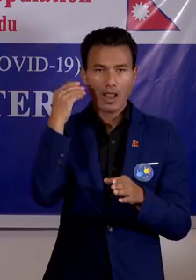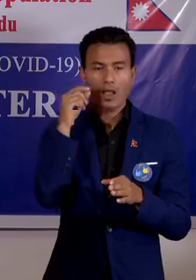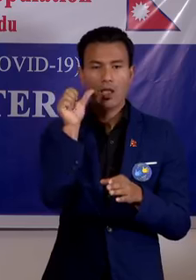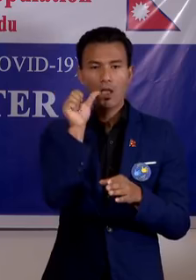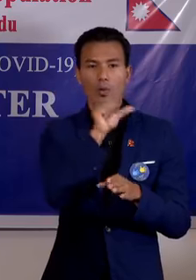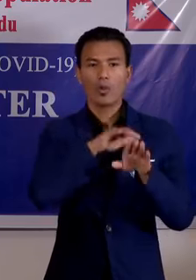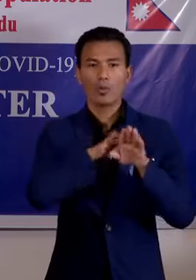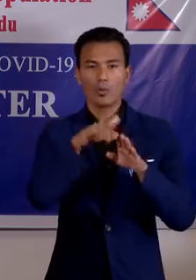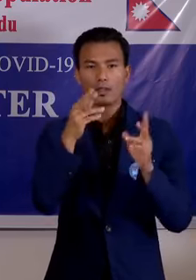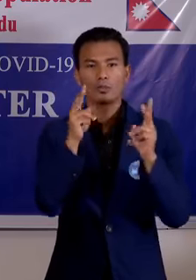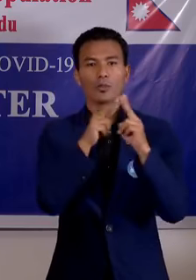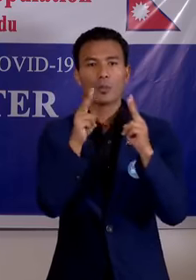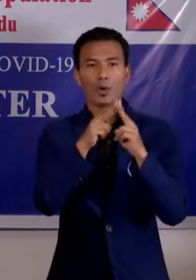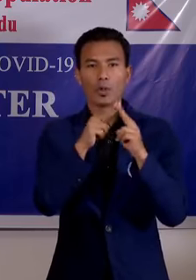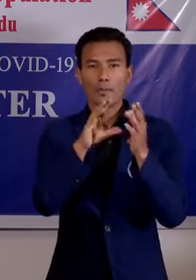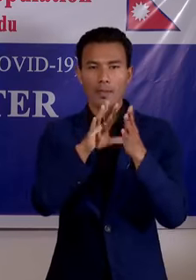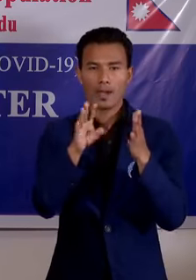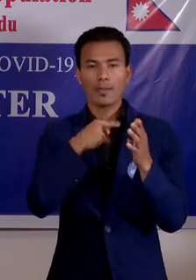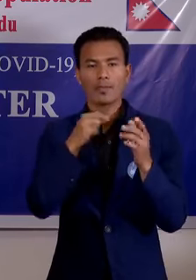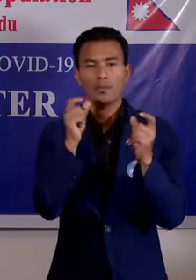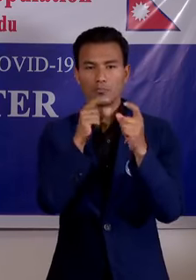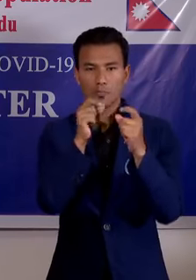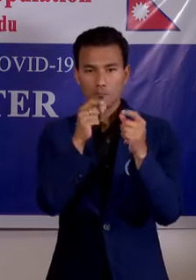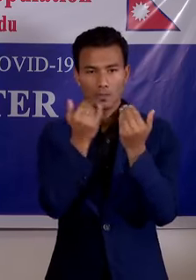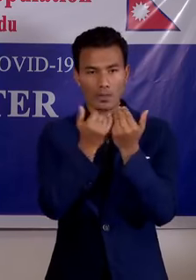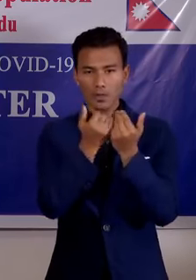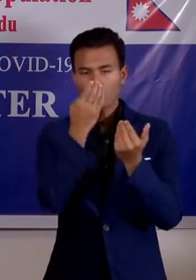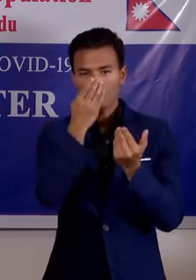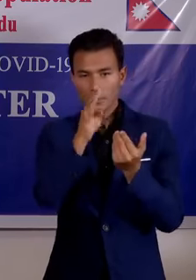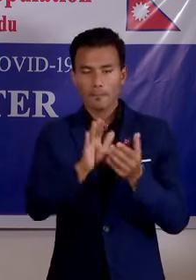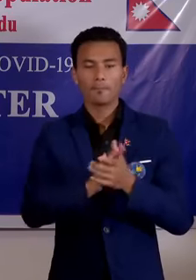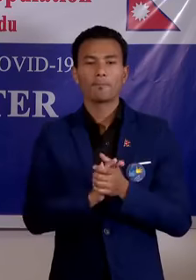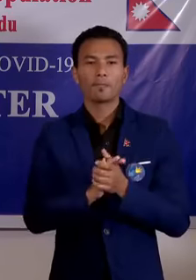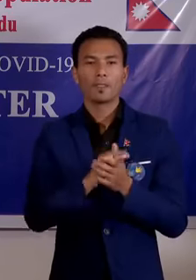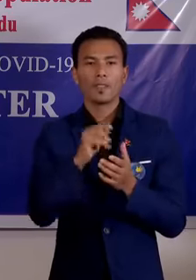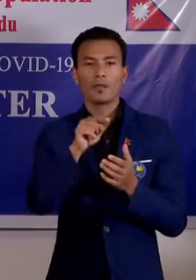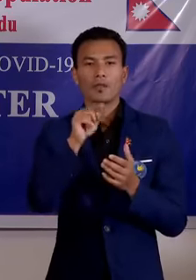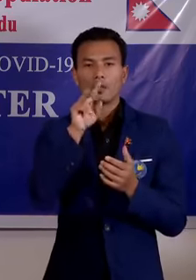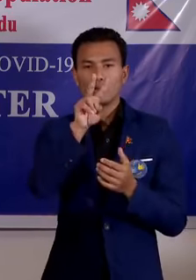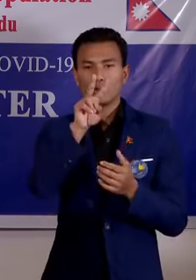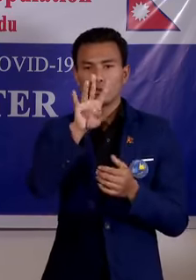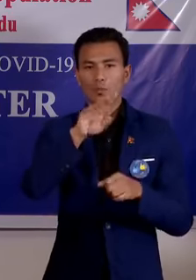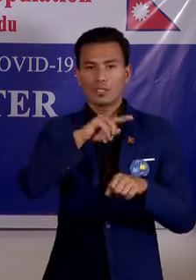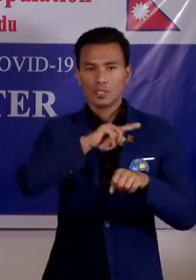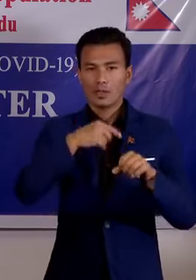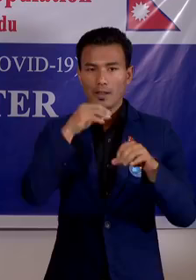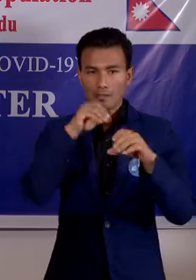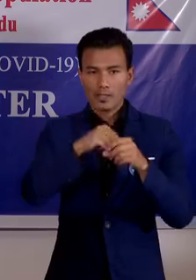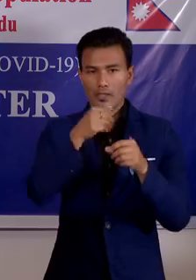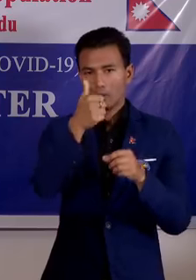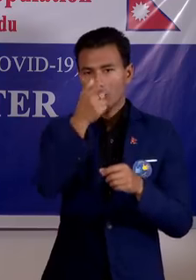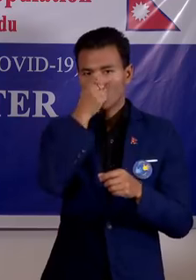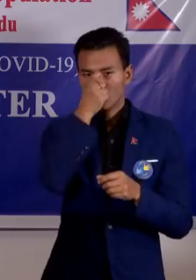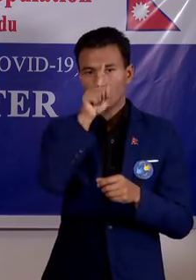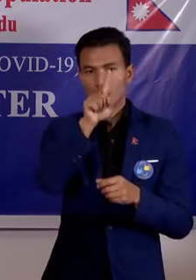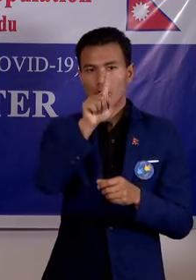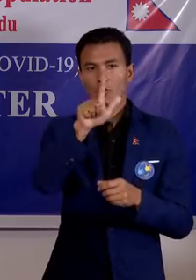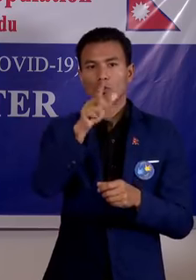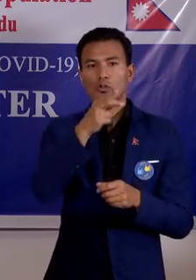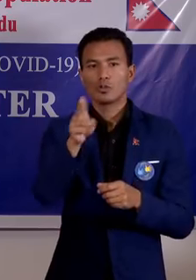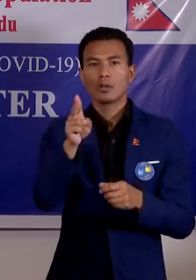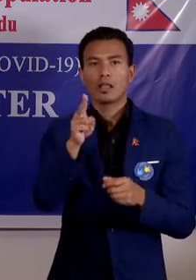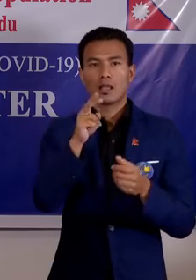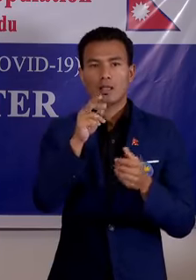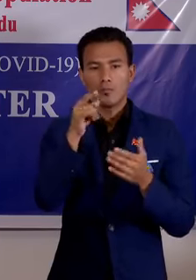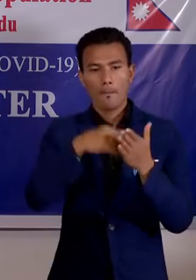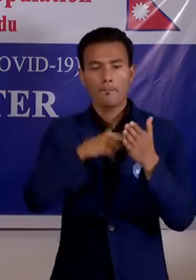उहाँहरूलाई हामी प्रत्यक्ष सम्पर्क यही माध्यमबाट गर्छौँ, उहाँहरूले पछिल्लो 24 घण्टामा 617 इन्ट्री गराउनु